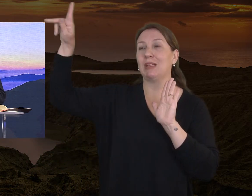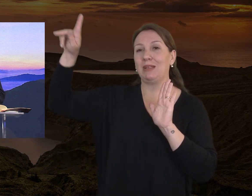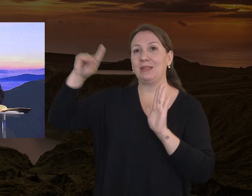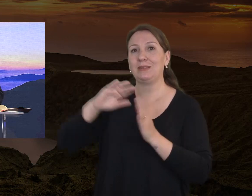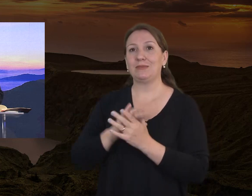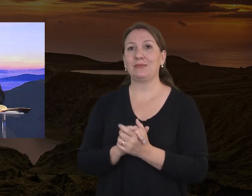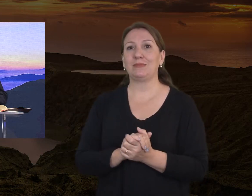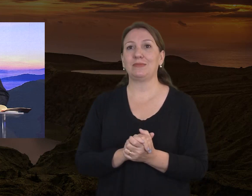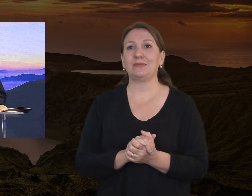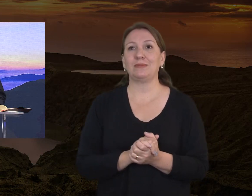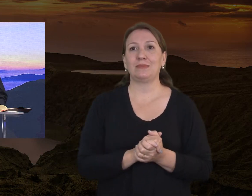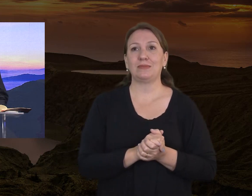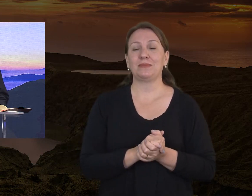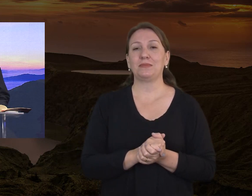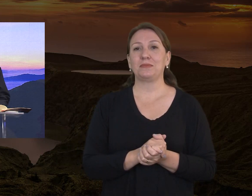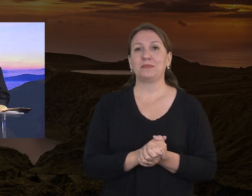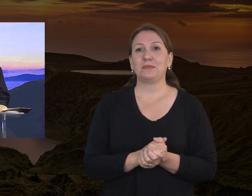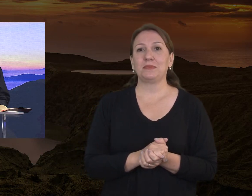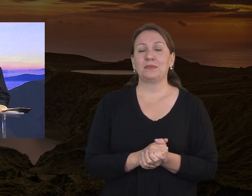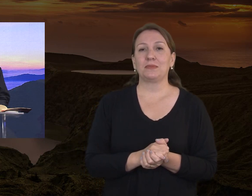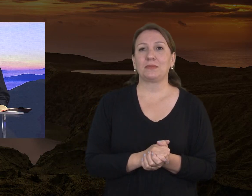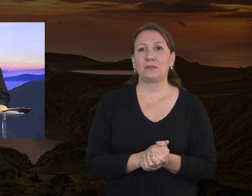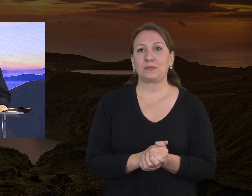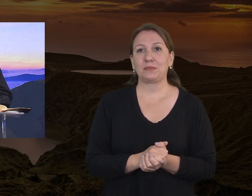meio criador, né? E